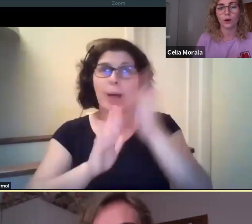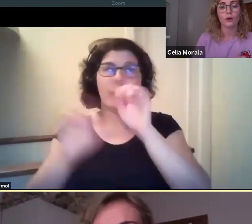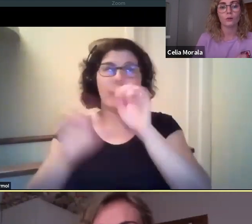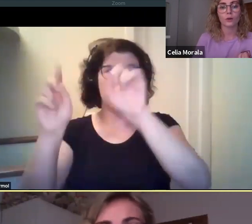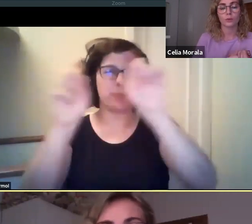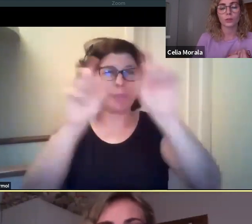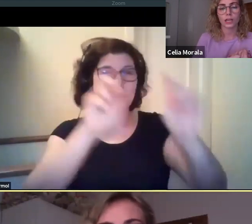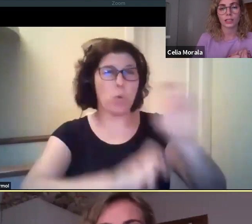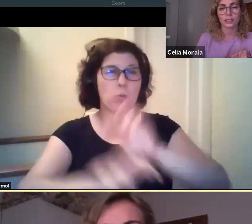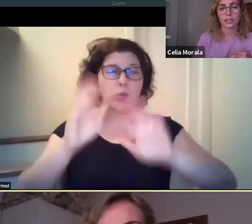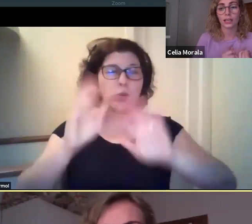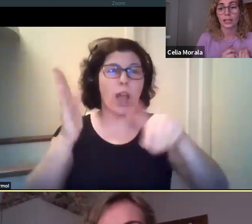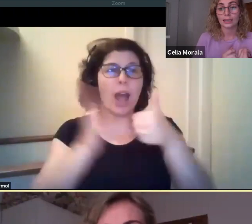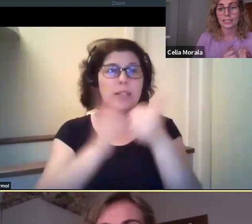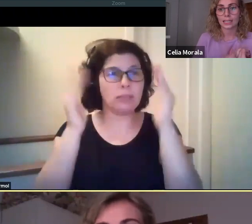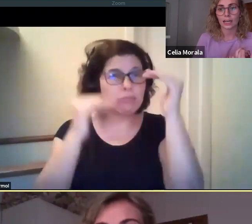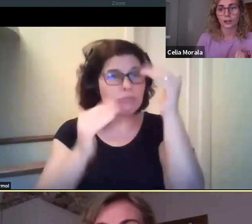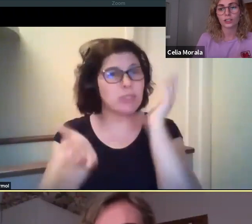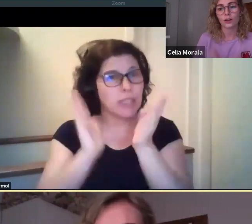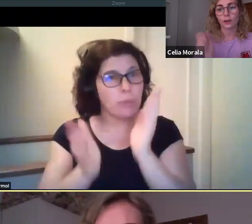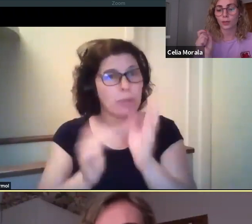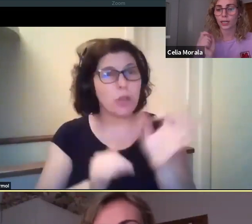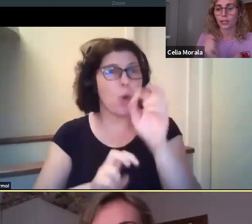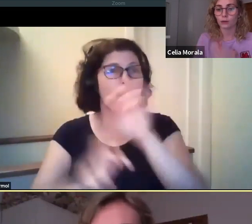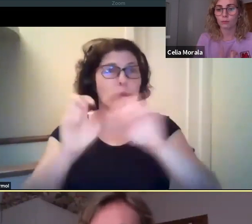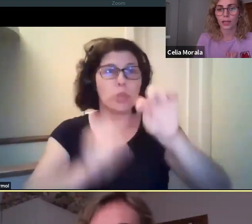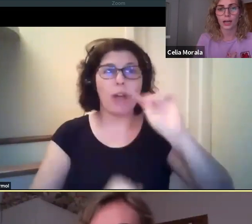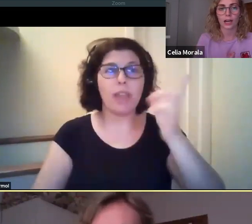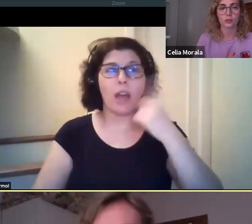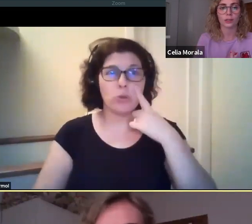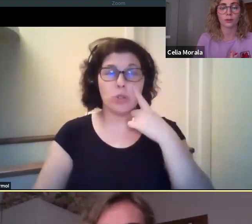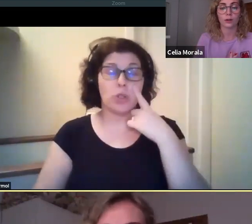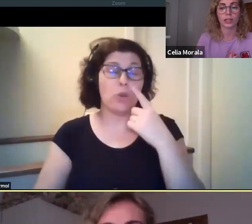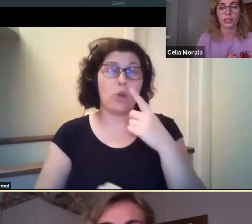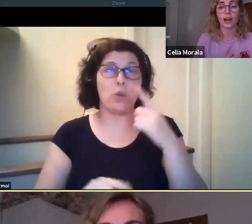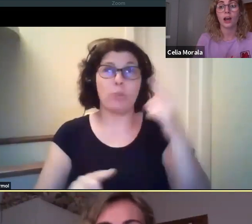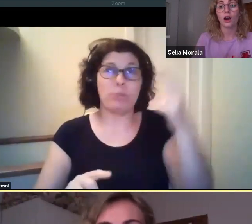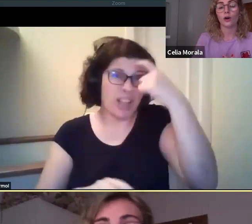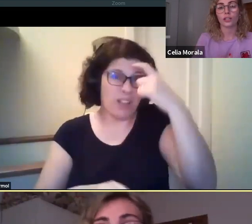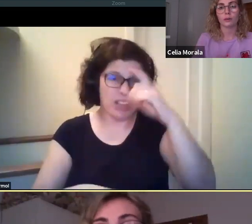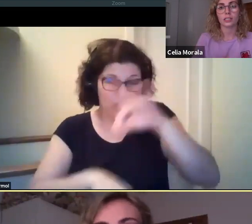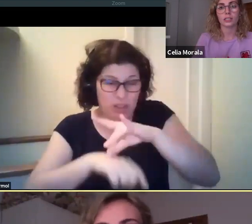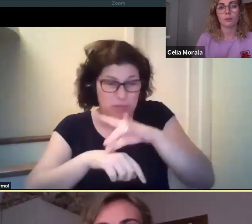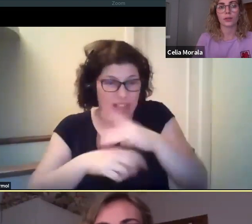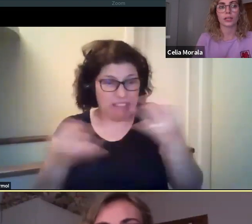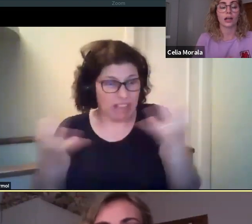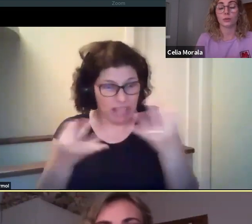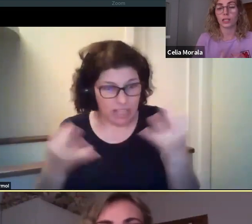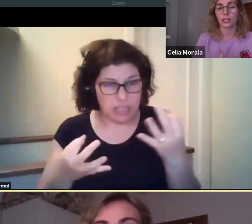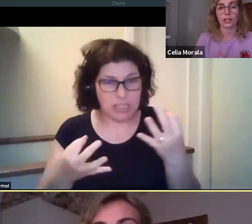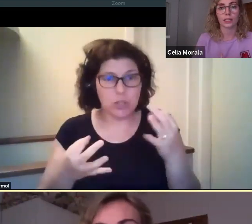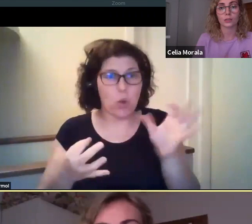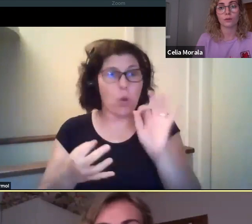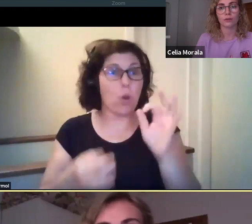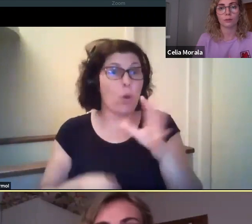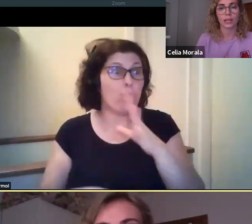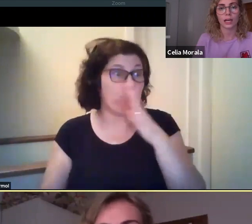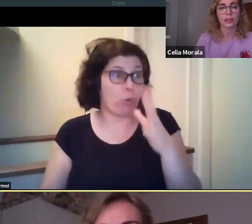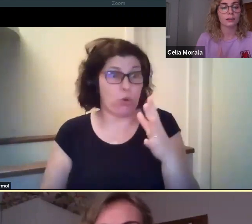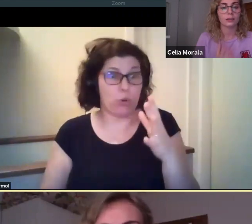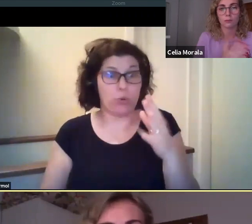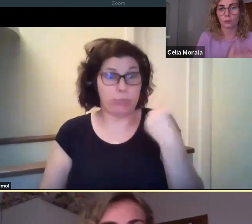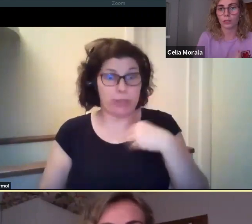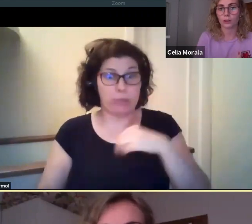tratamiento o en busca de ese diagnóstico, de ponerle nombre a su patología, o ya bien sea porque a causa de su